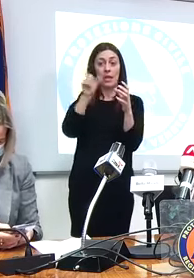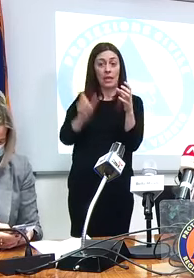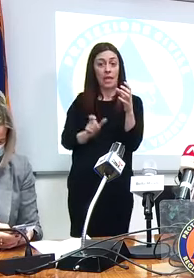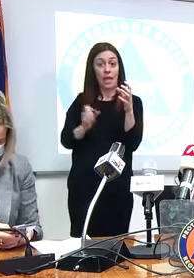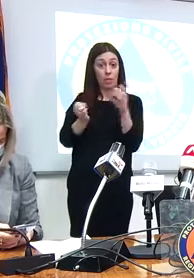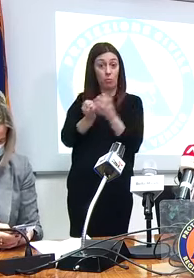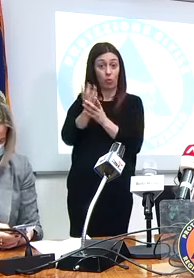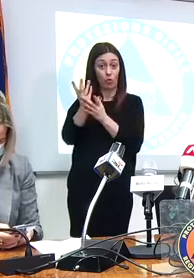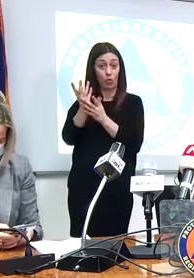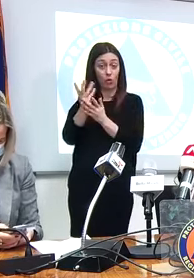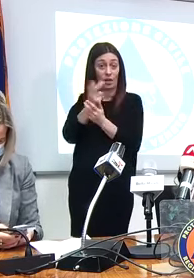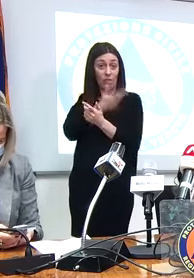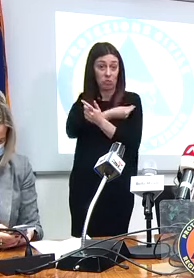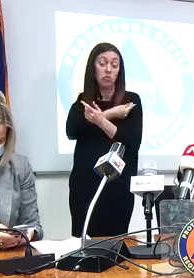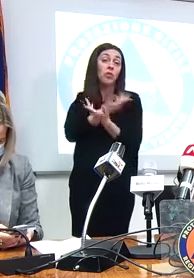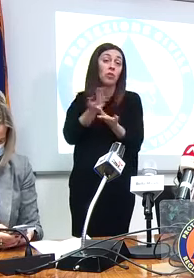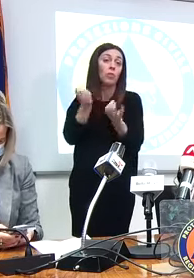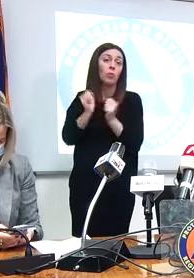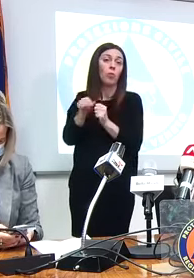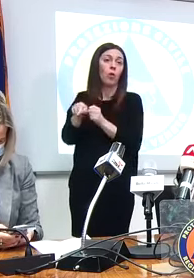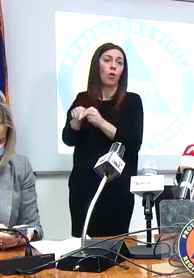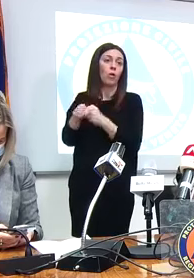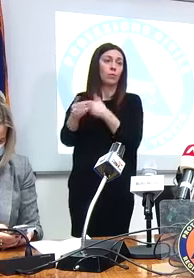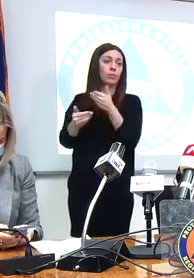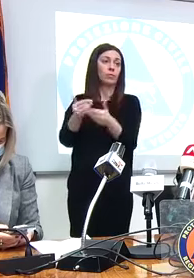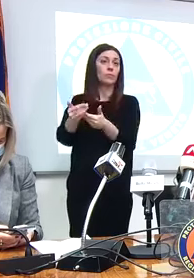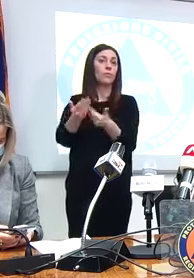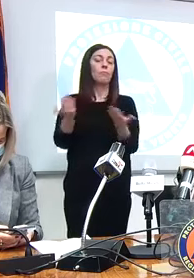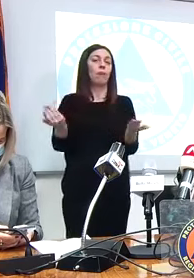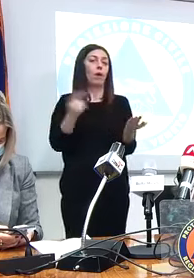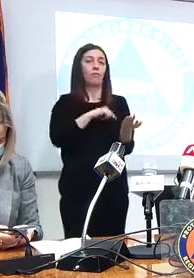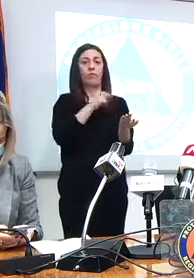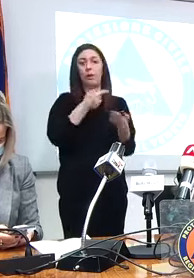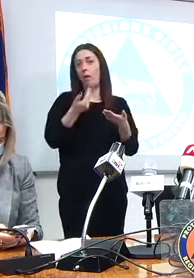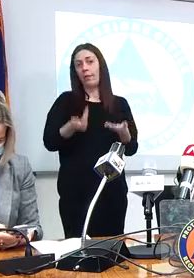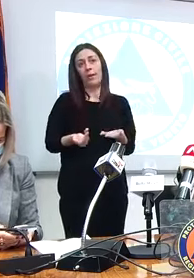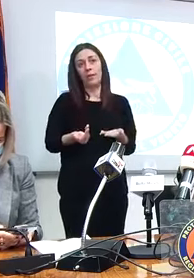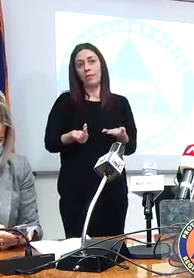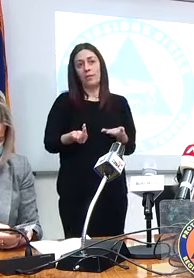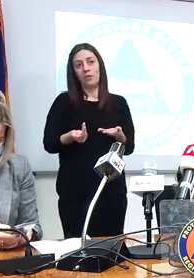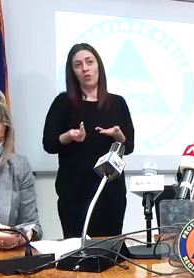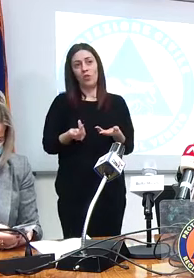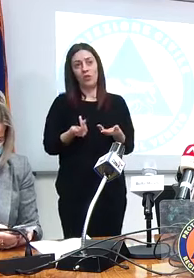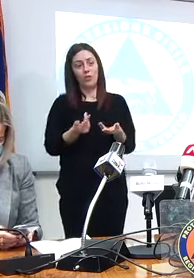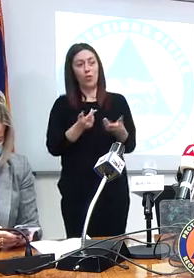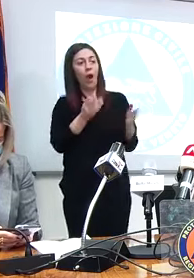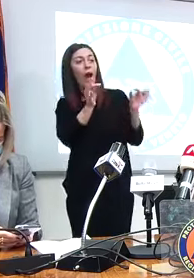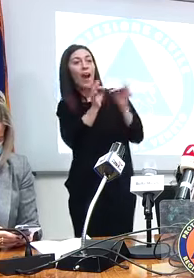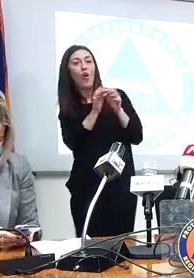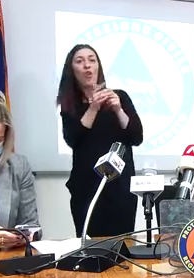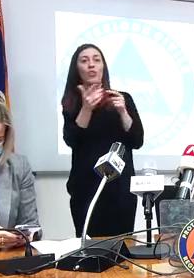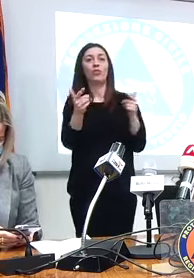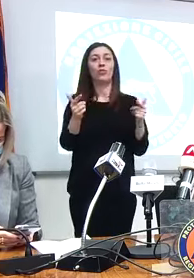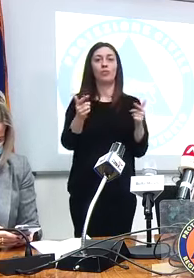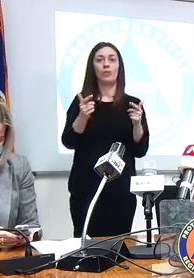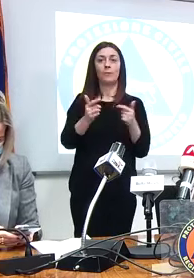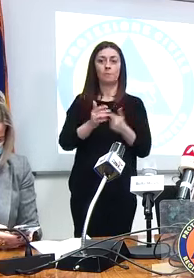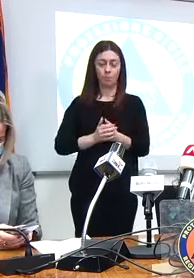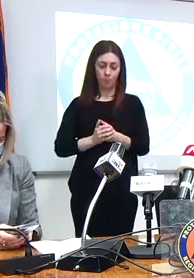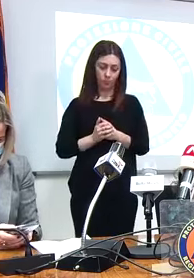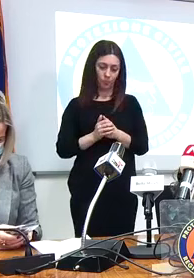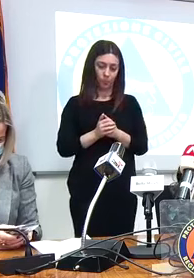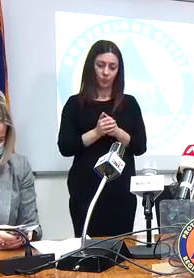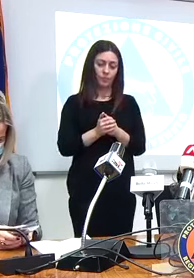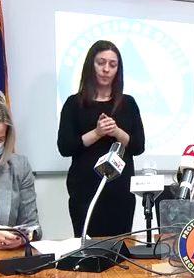possa dare una mano ad aiutare. Ma ad oggi siamo, bisogna essere chiari su questo, non è che i desiderata o i sogni notturni diventano